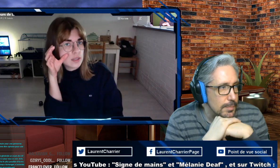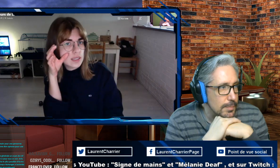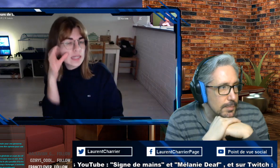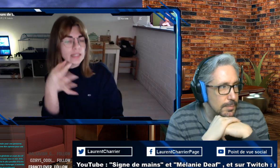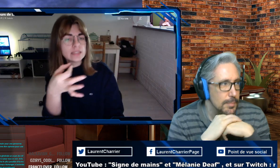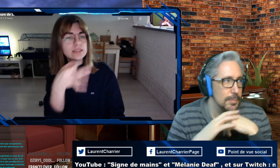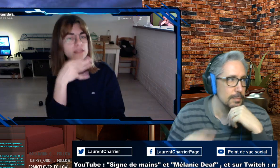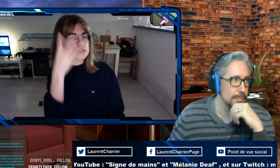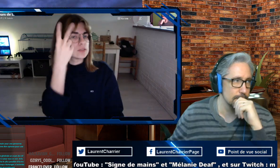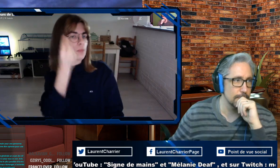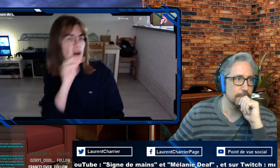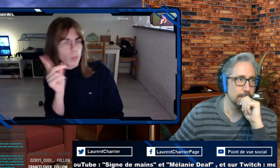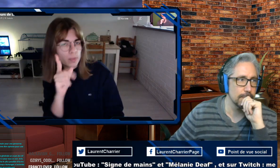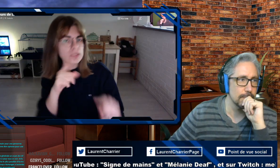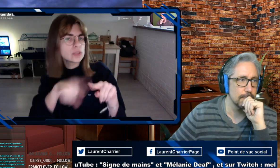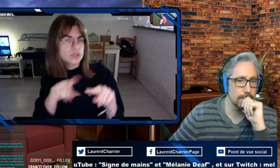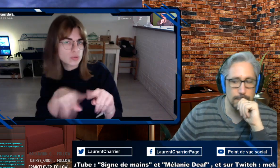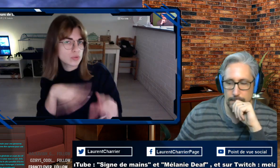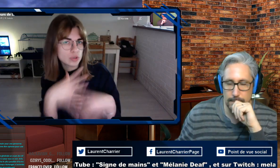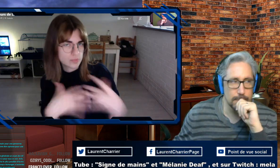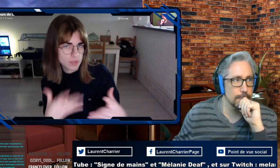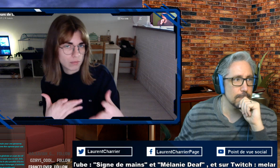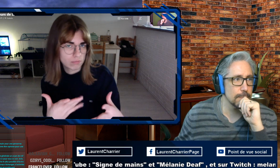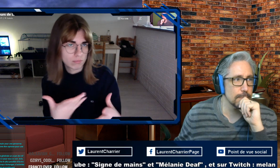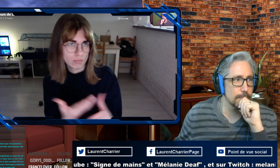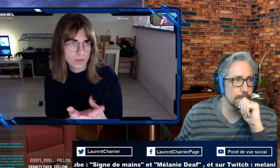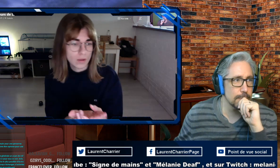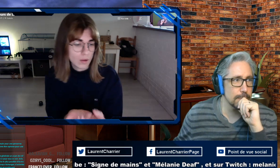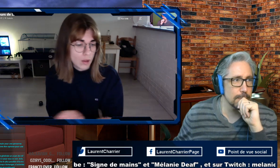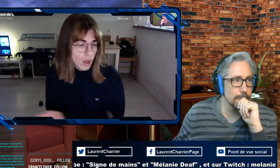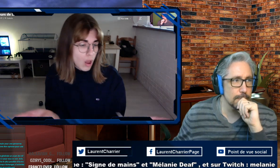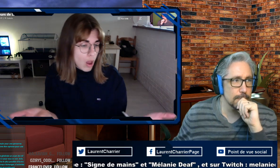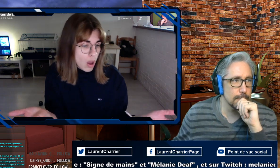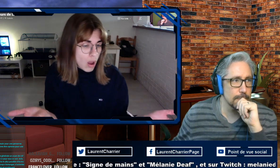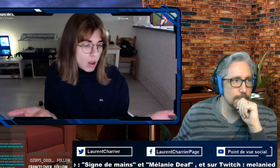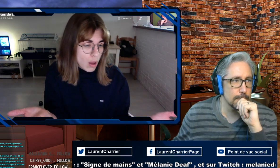écoutent. Ils disent qu'ils n'ont pas compris des choses comme ça.